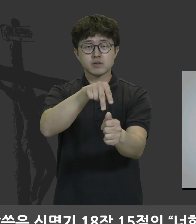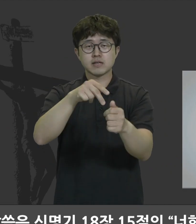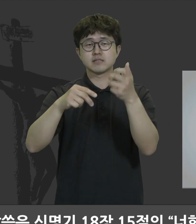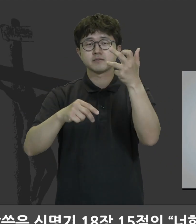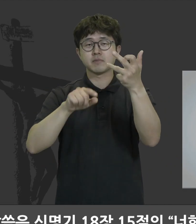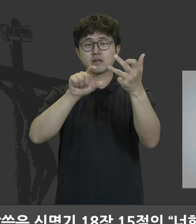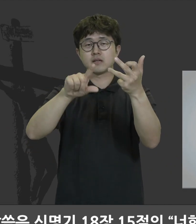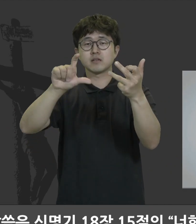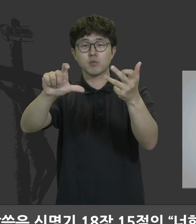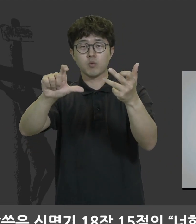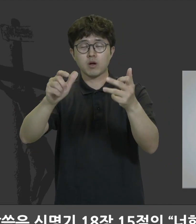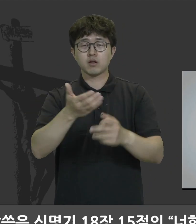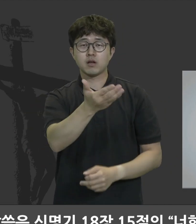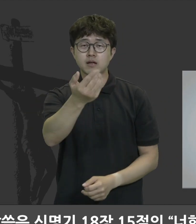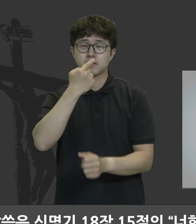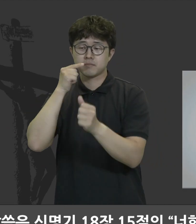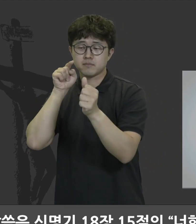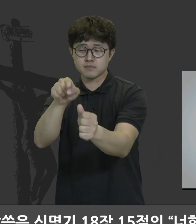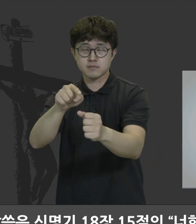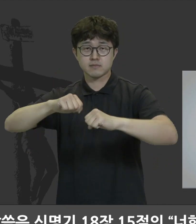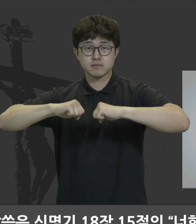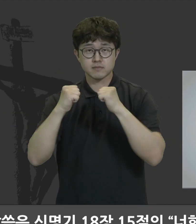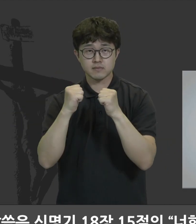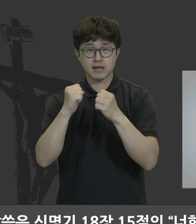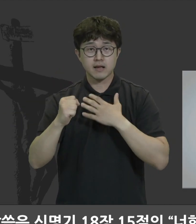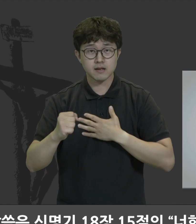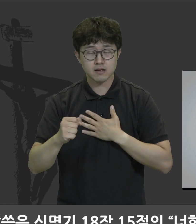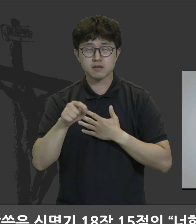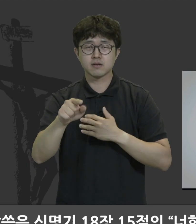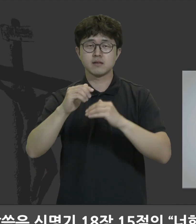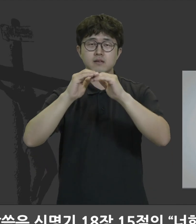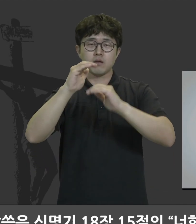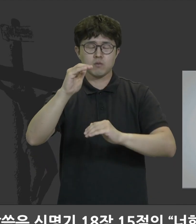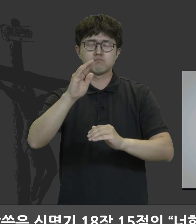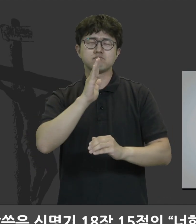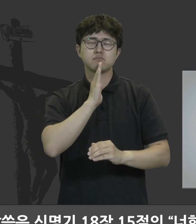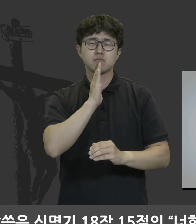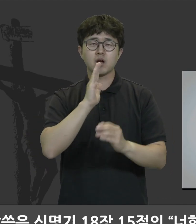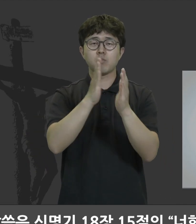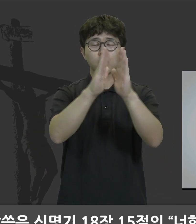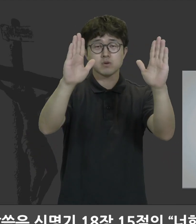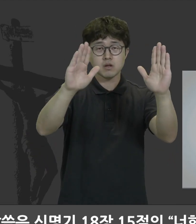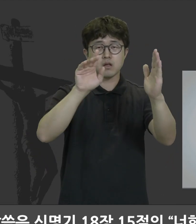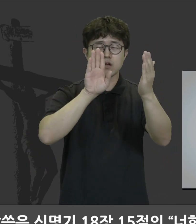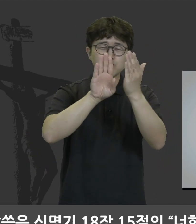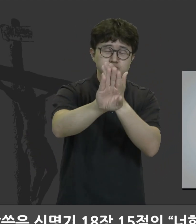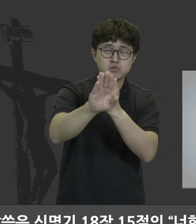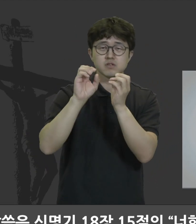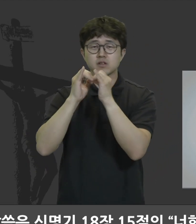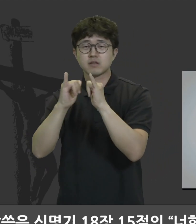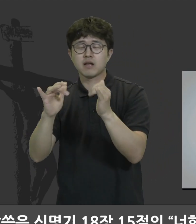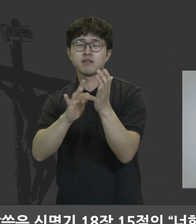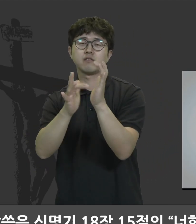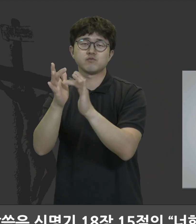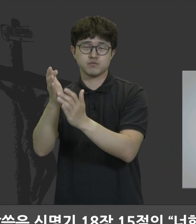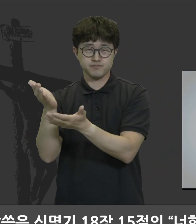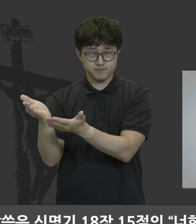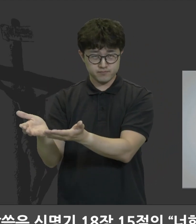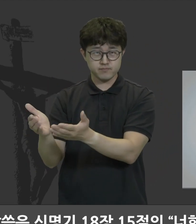18장 15절에 너희는 그의 말을 들을지니라 와 같은 명령으로 예수님께서 바로 그 모세와